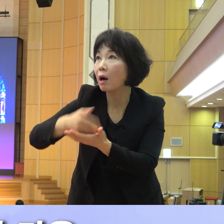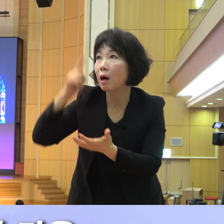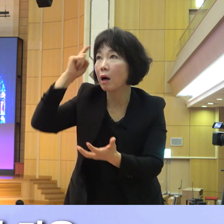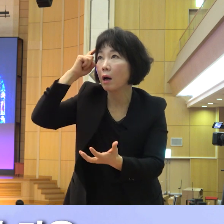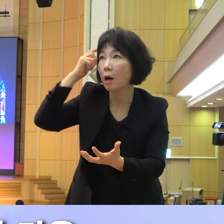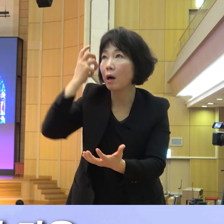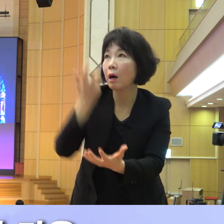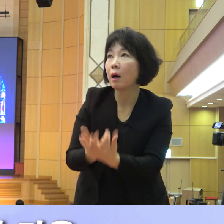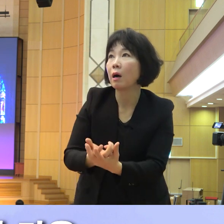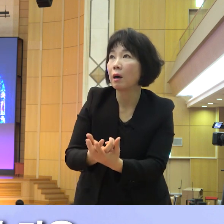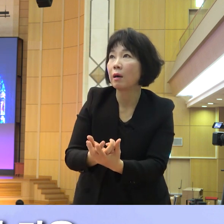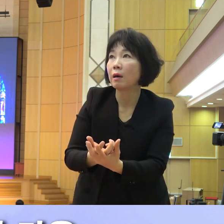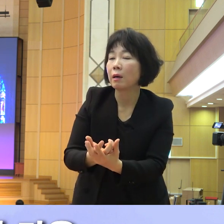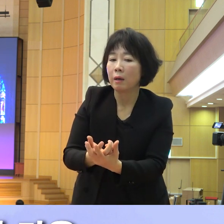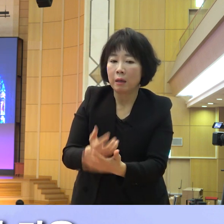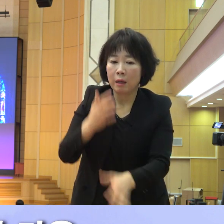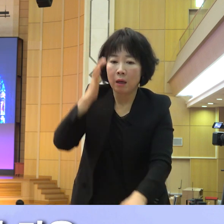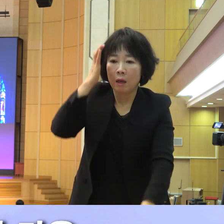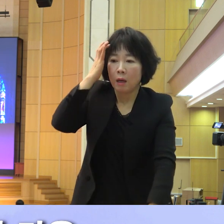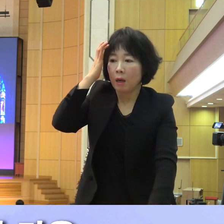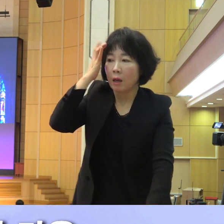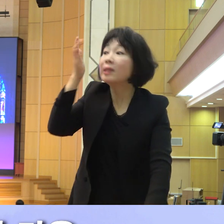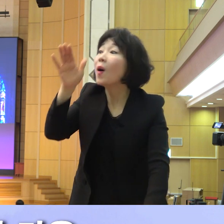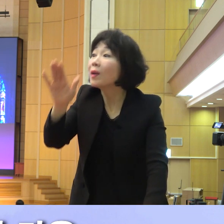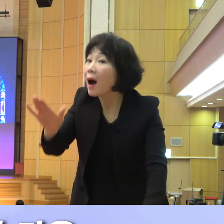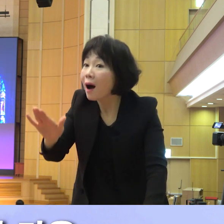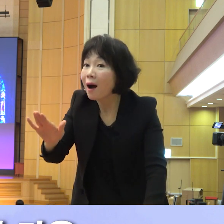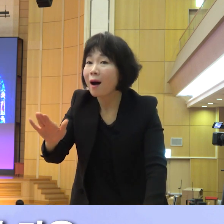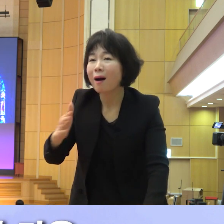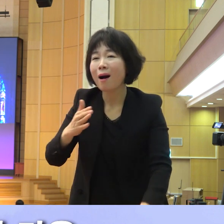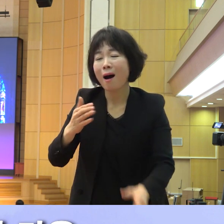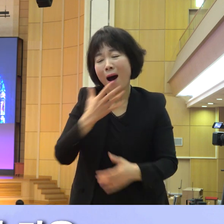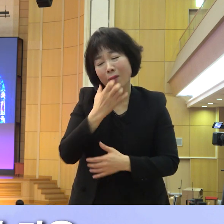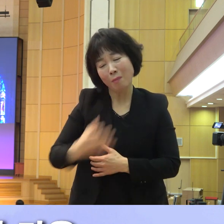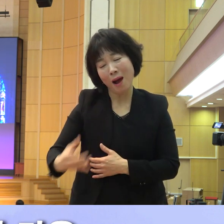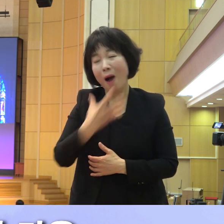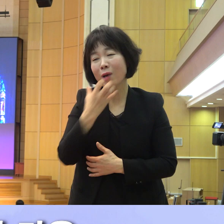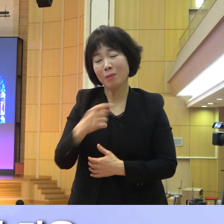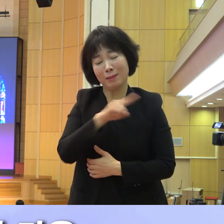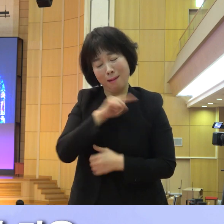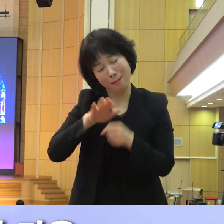독자, 아브라함이 가장 사랑하는 것